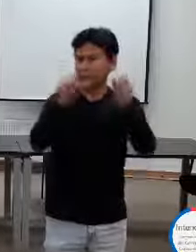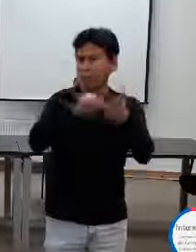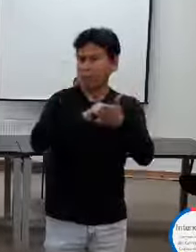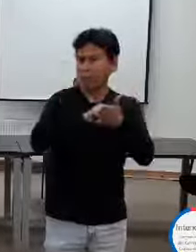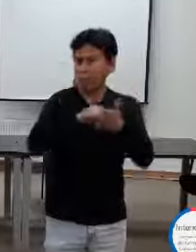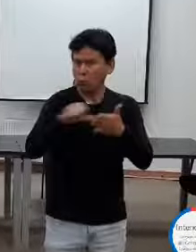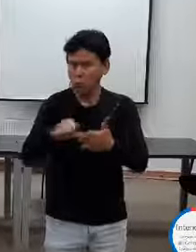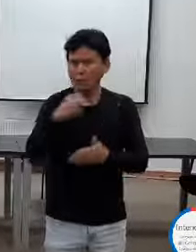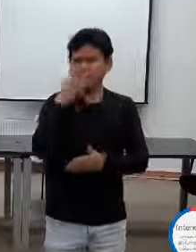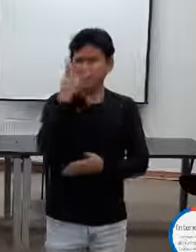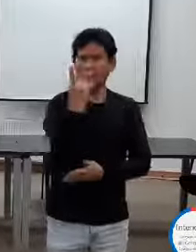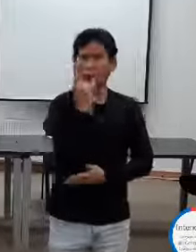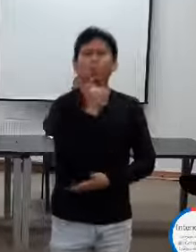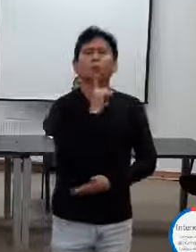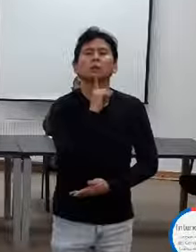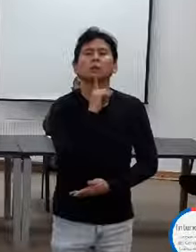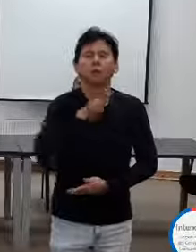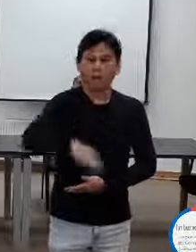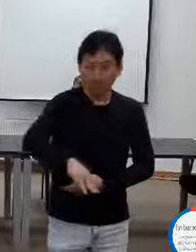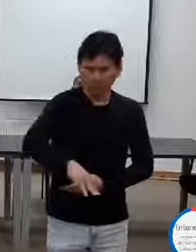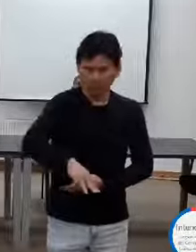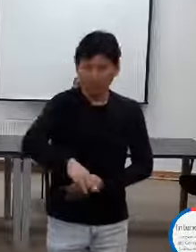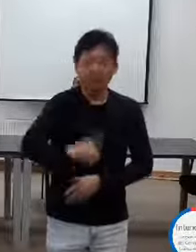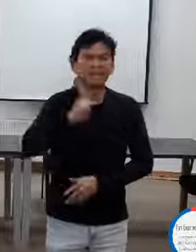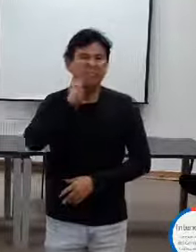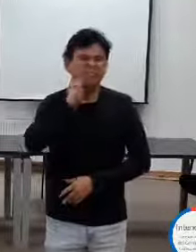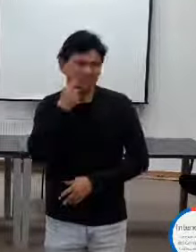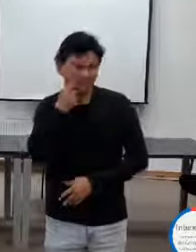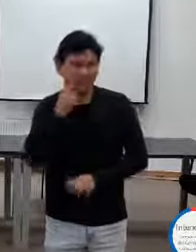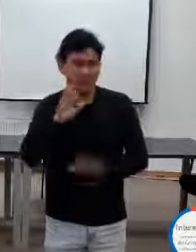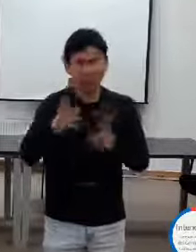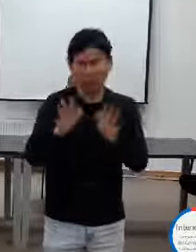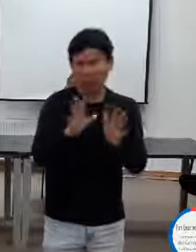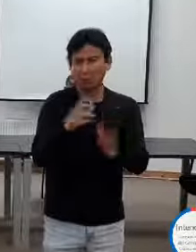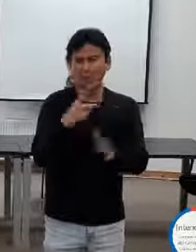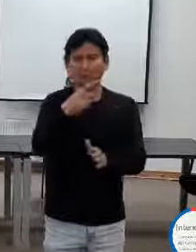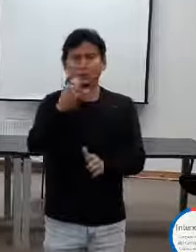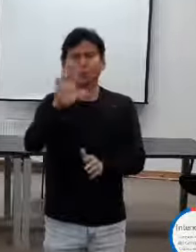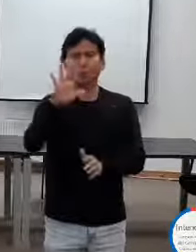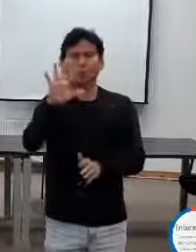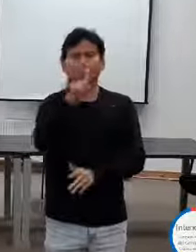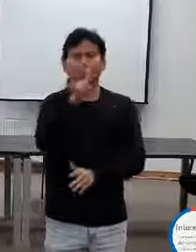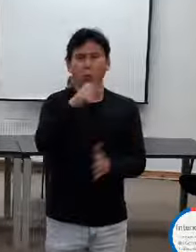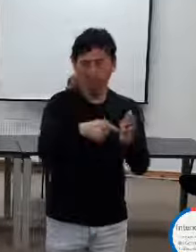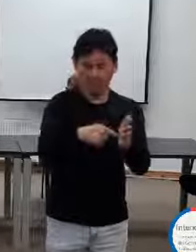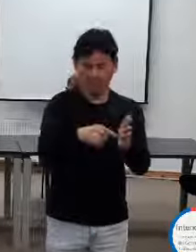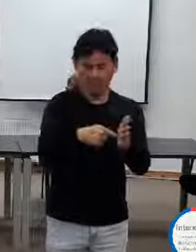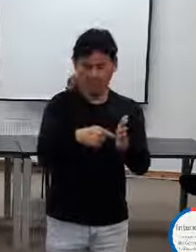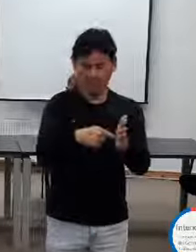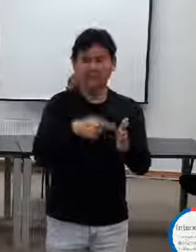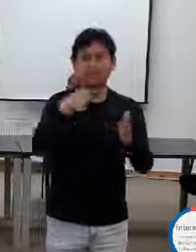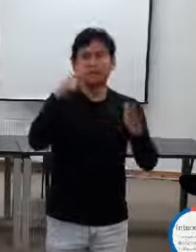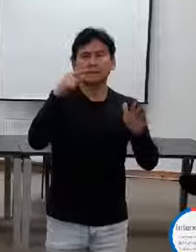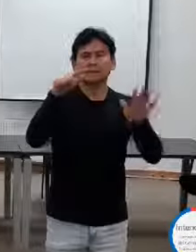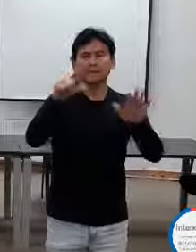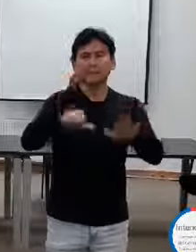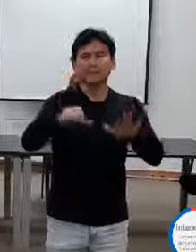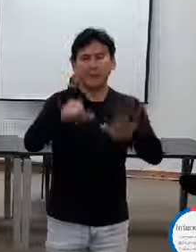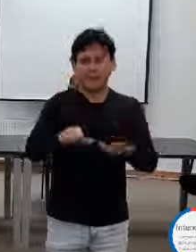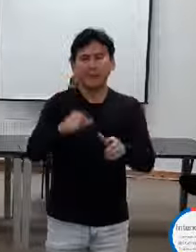multadas con tres unidades tributarias mensuales, lo que equivale a un valor de 151.116 pesos.